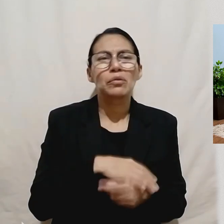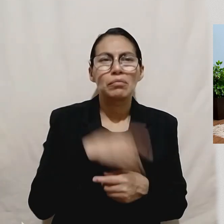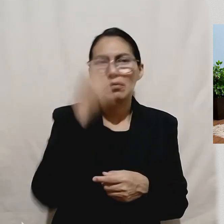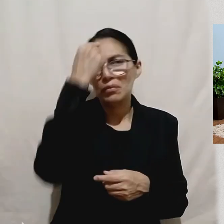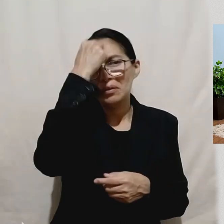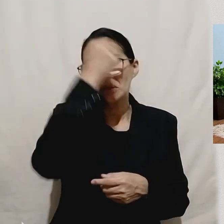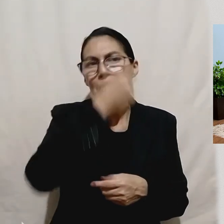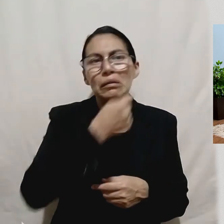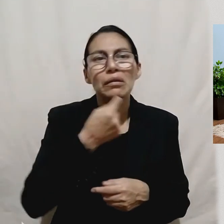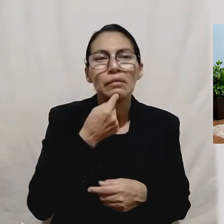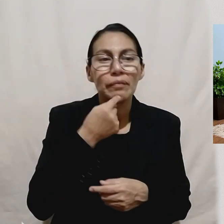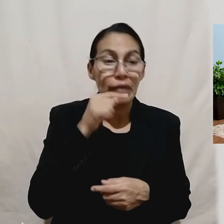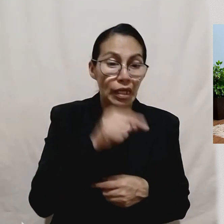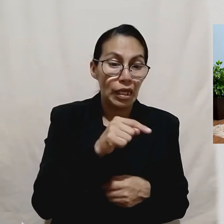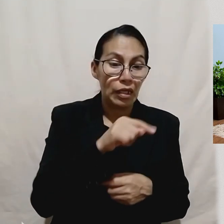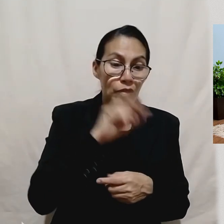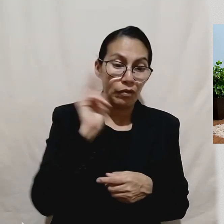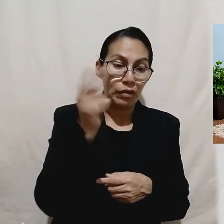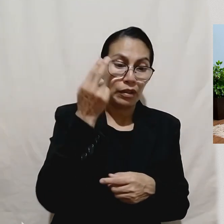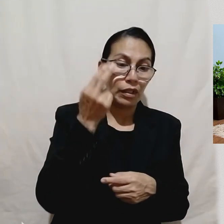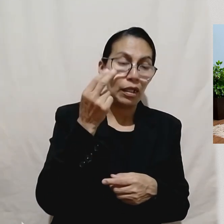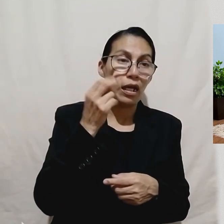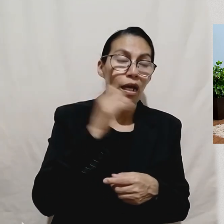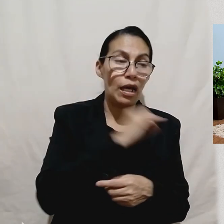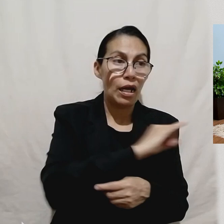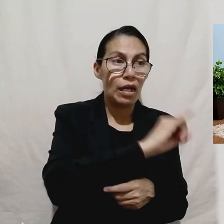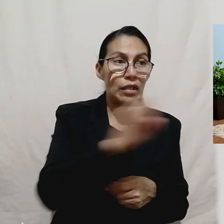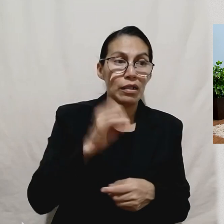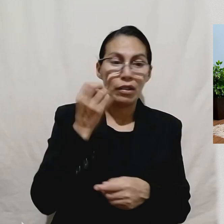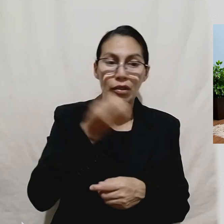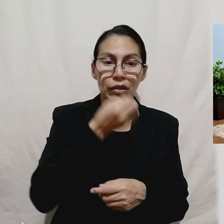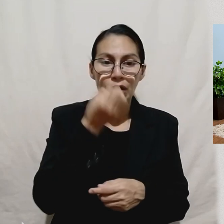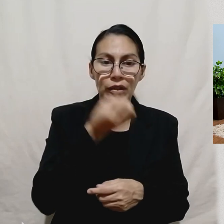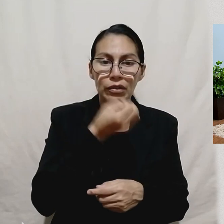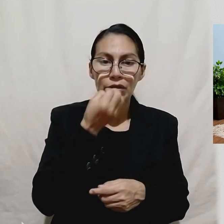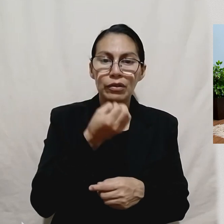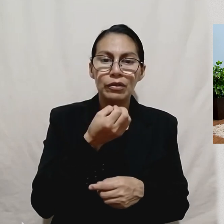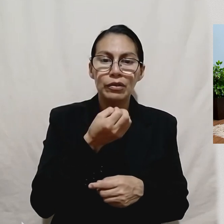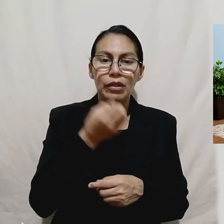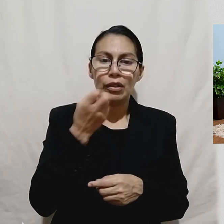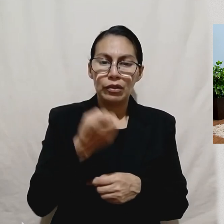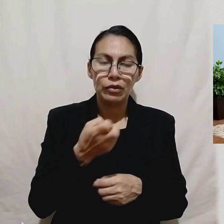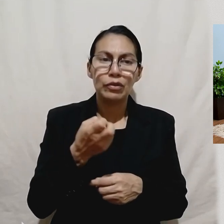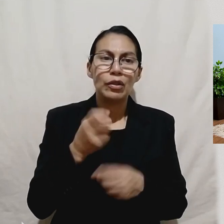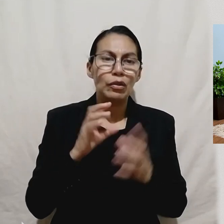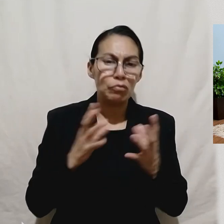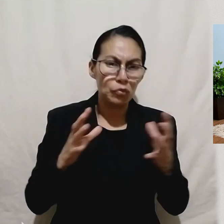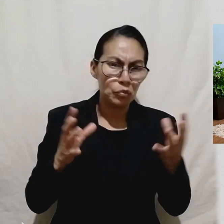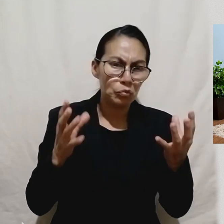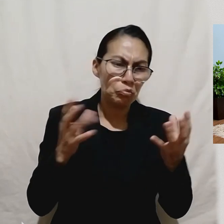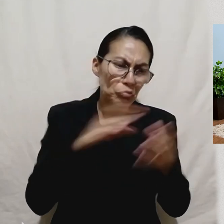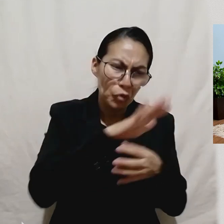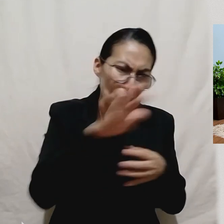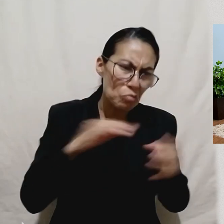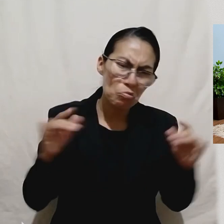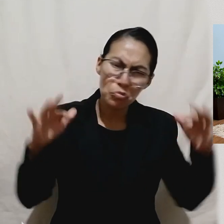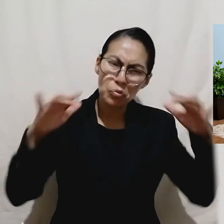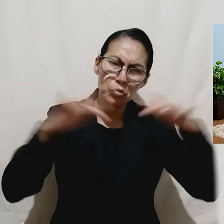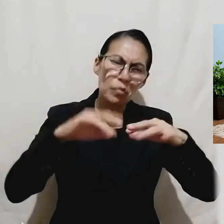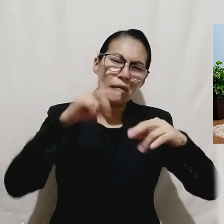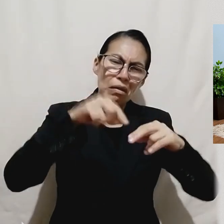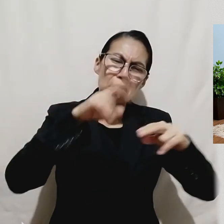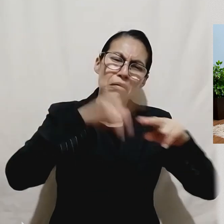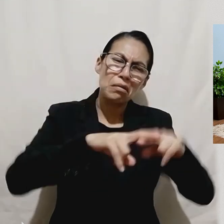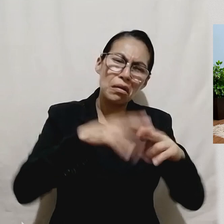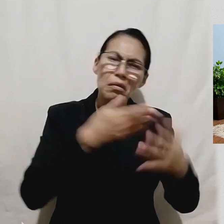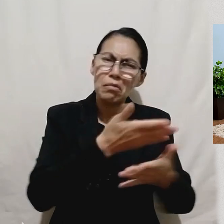nos juntamos en un jardín de oración que tiene la universidad este que es un lugar un poquito apartado en donde nos sentamos a